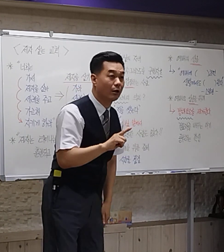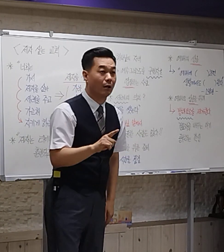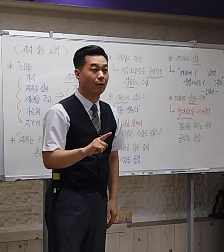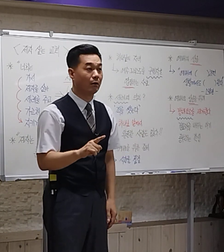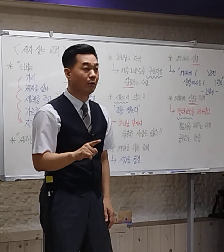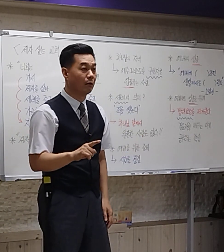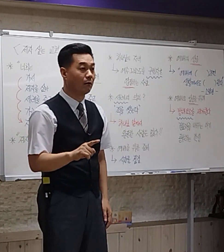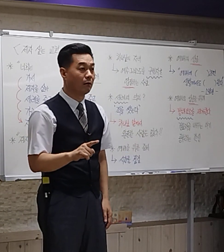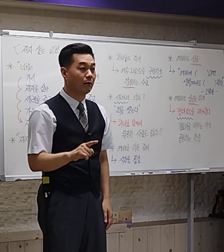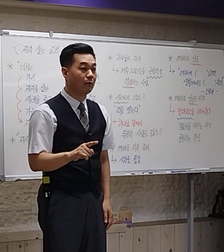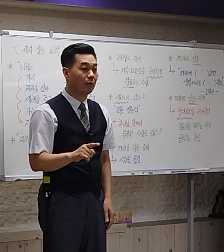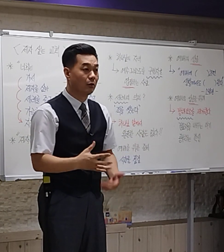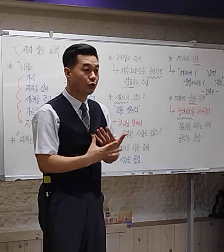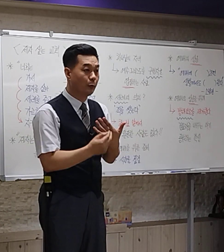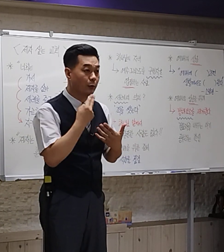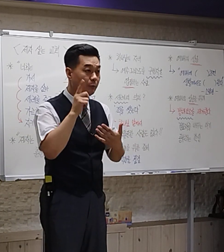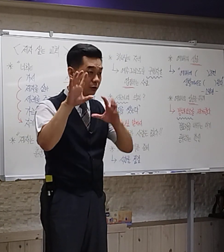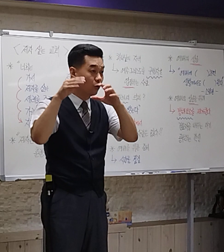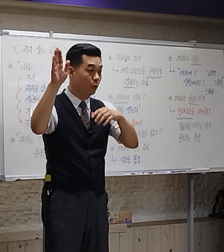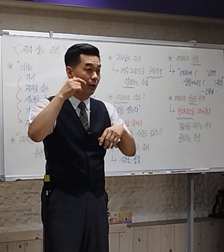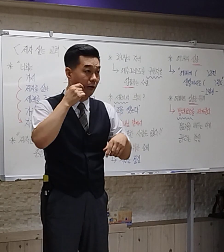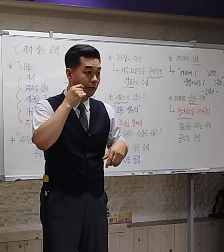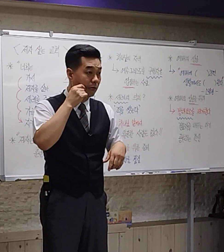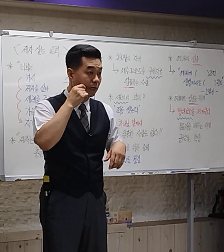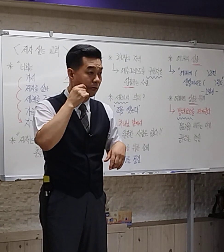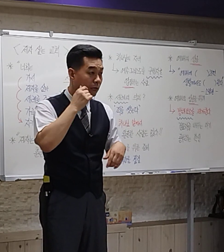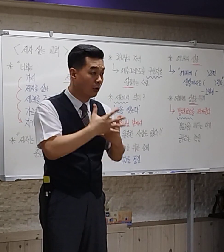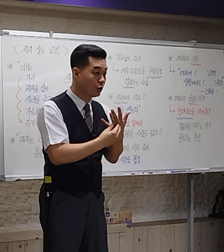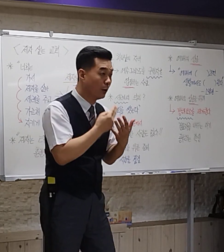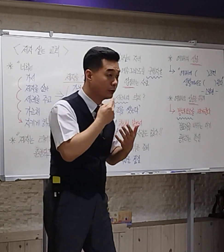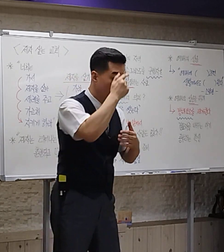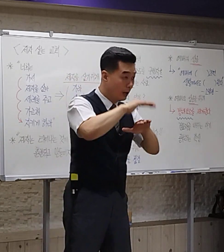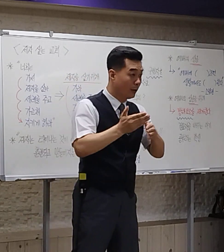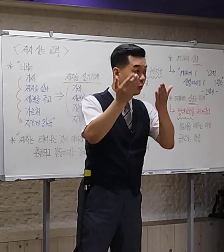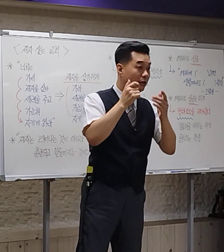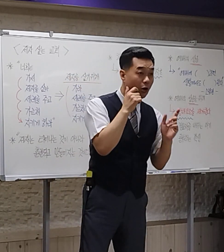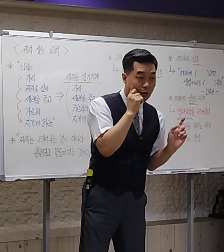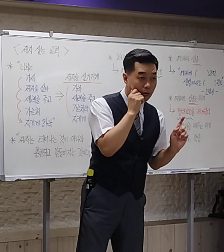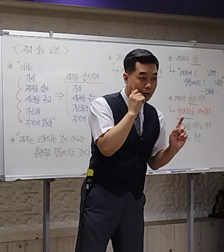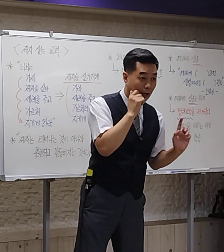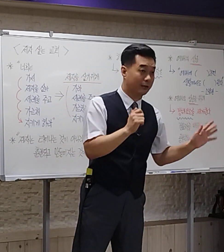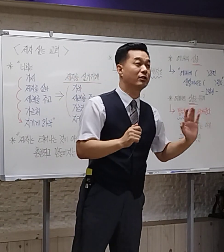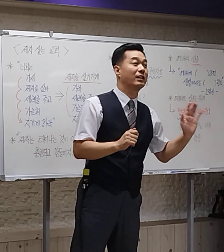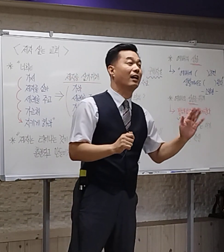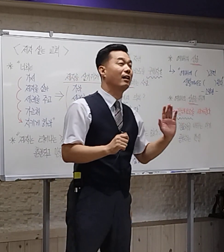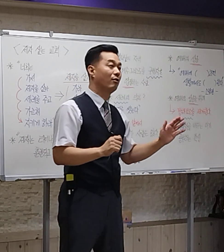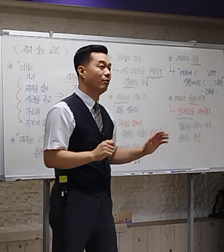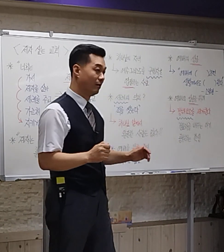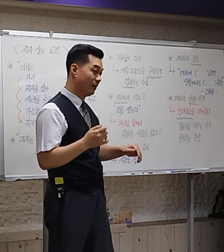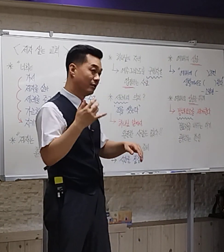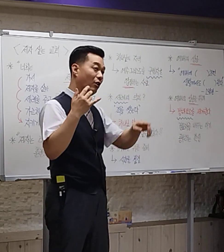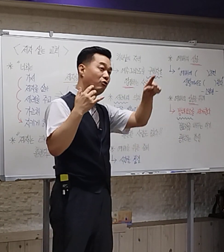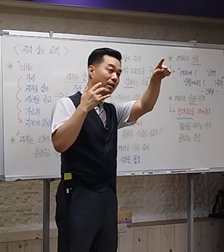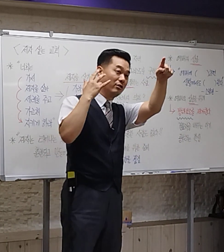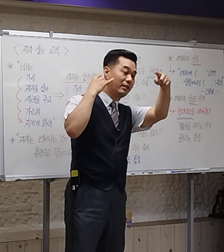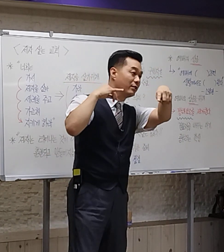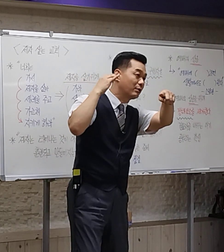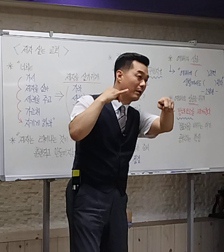해요? 주보 없으면 천국 못 가요? 주보 없으면 예배 못 드려? 그렇지는 않아요. 저 뒤에 이은선